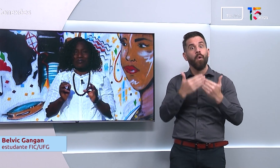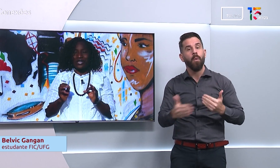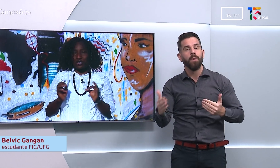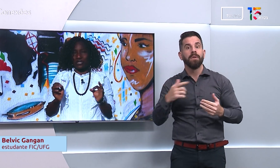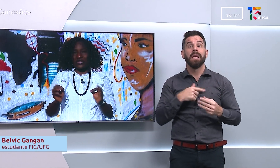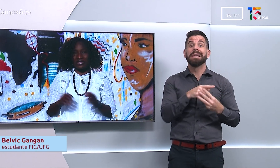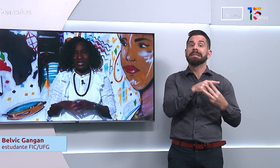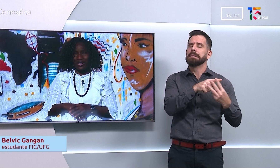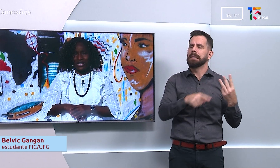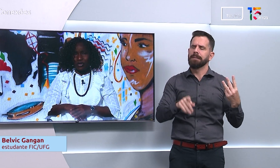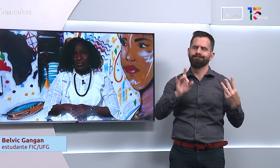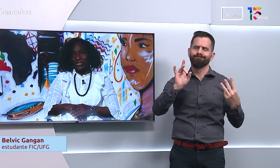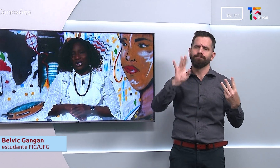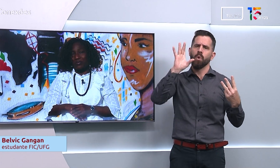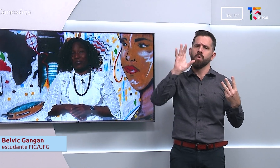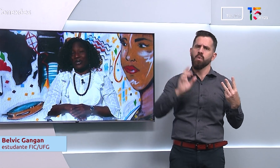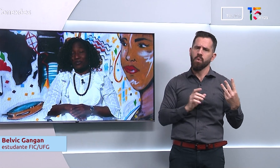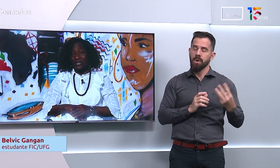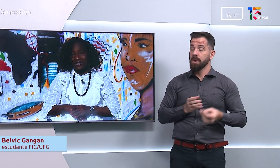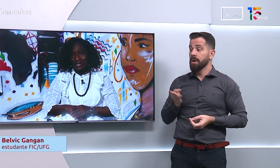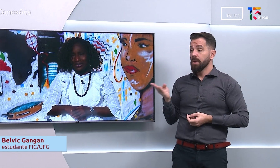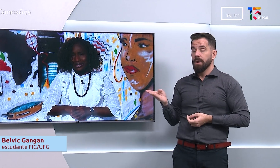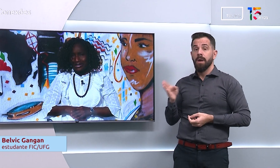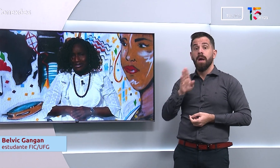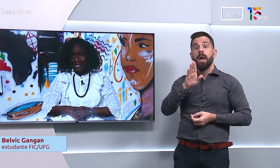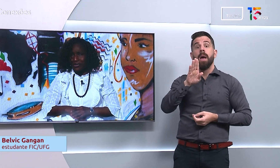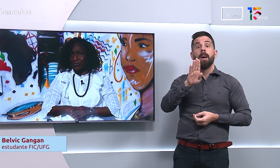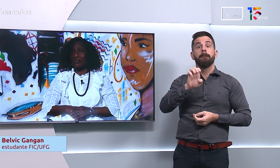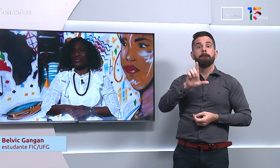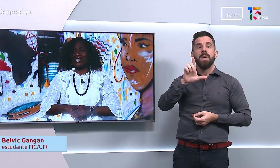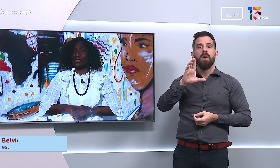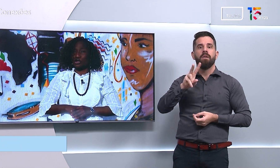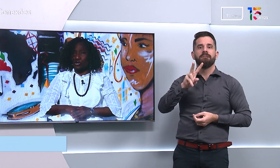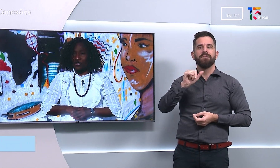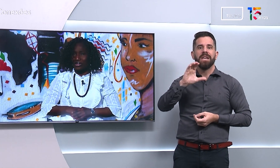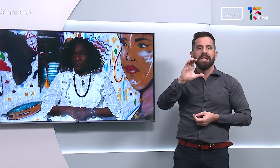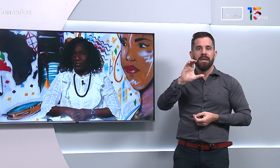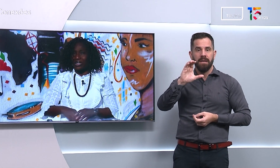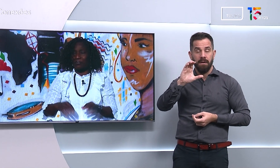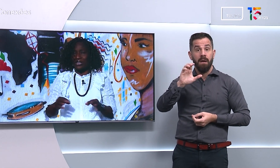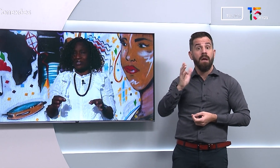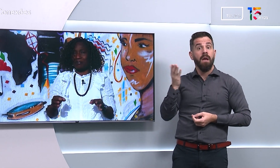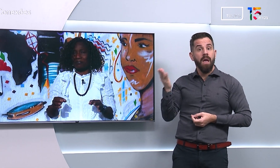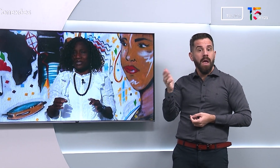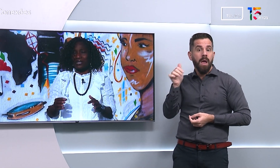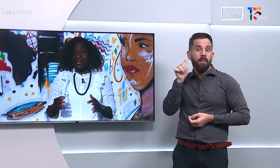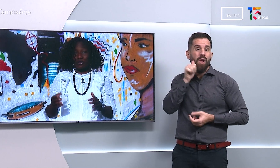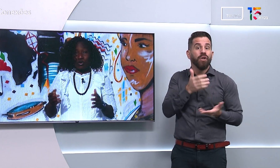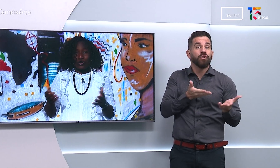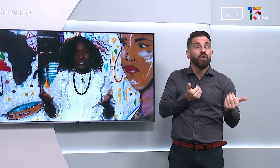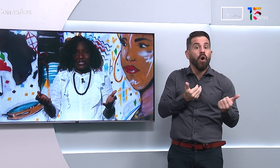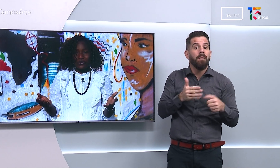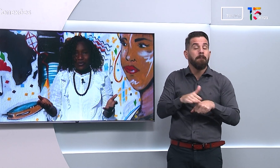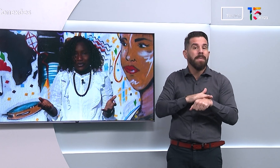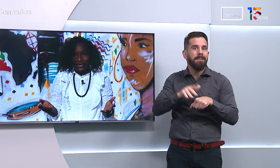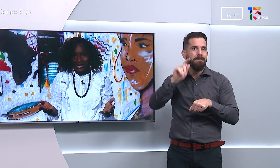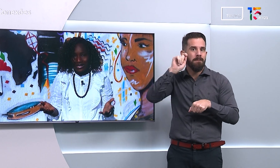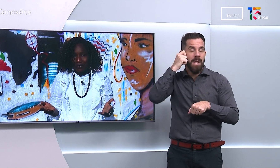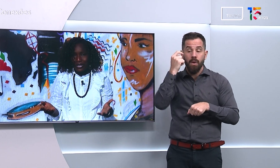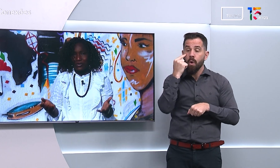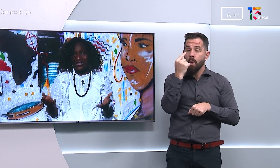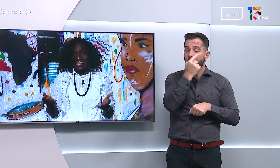programações imperdíveis. Eu me chamo Belvic Gangan e sou uma mulher jovem de pele preta. Tenho olhos